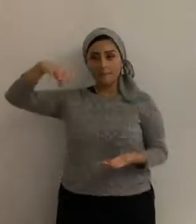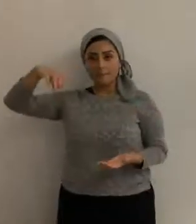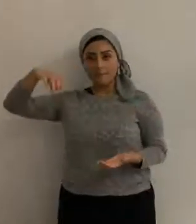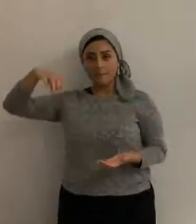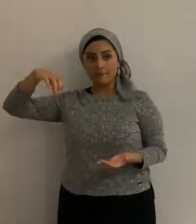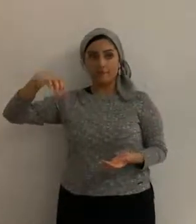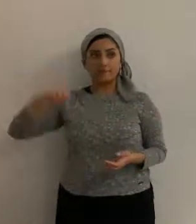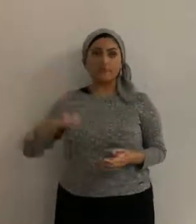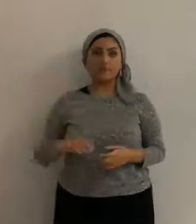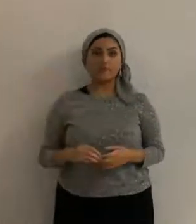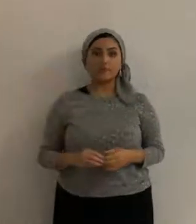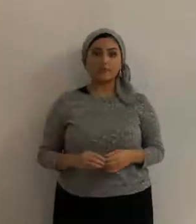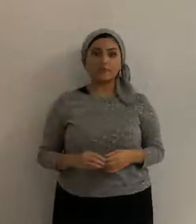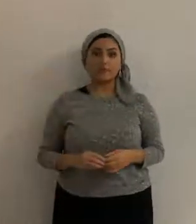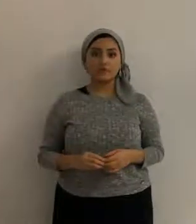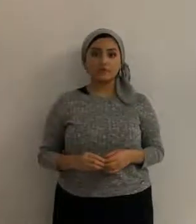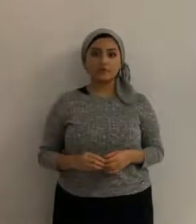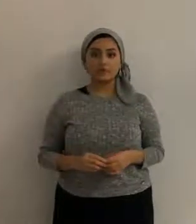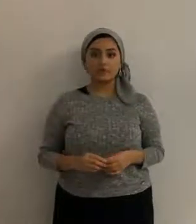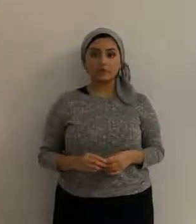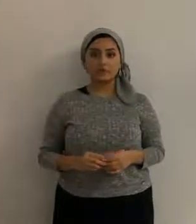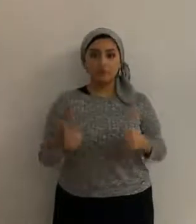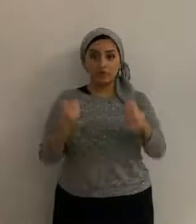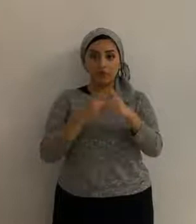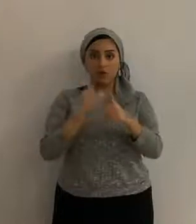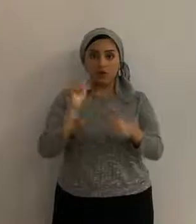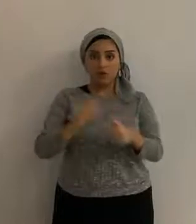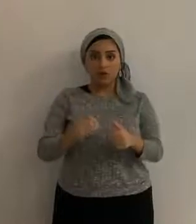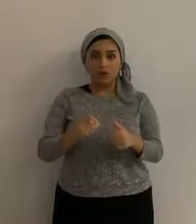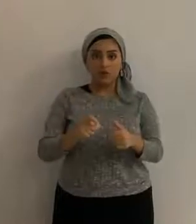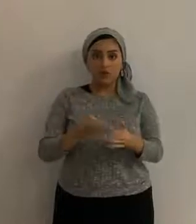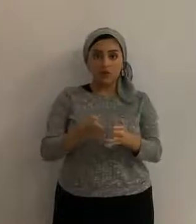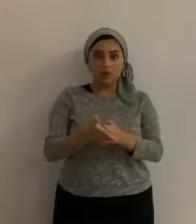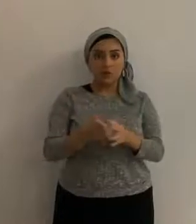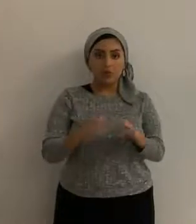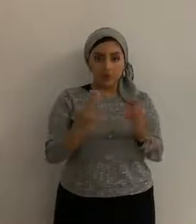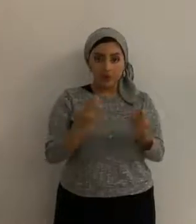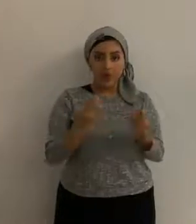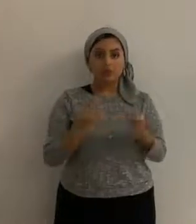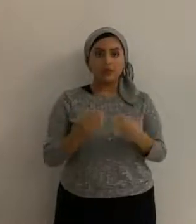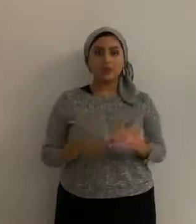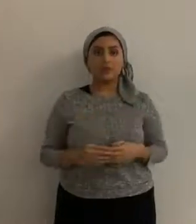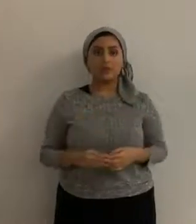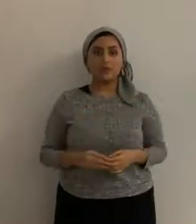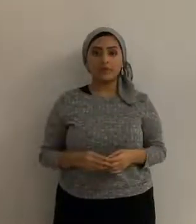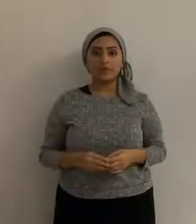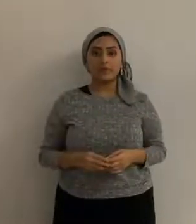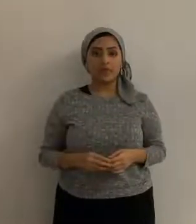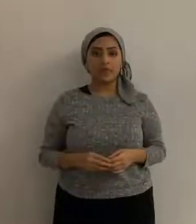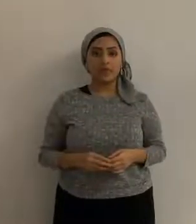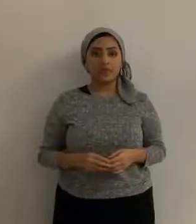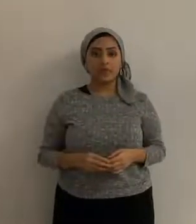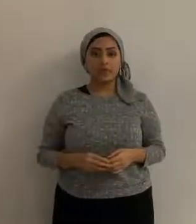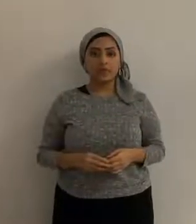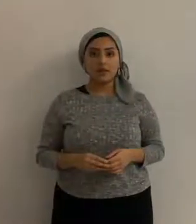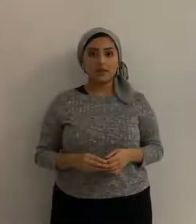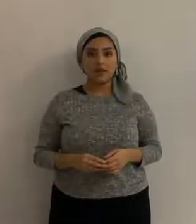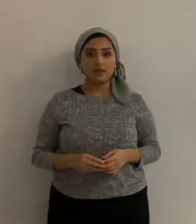Obviamente primero tuvieron que haber perforado, como les comentaba, a manera de taladro, y aquí ya están o metiendo